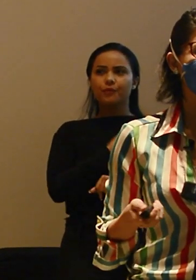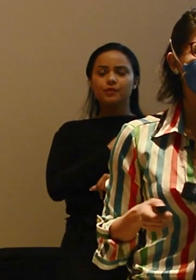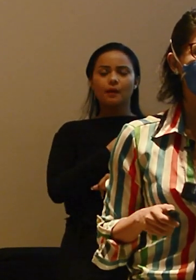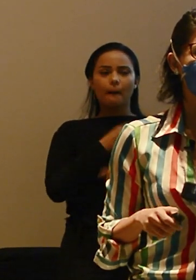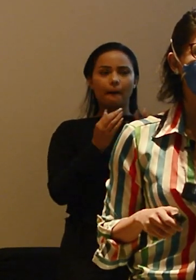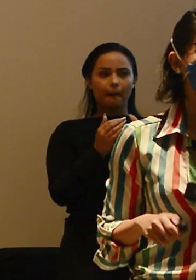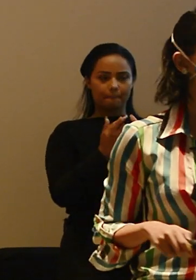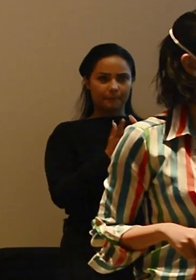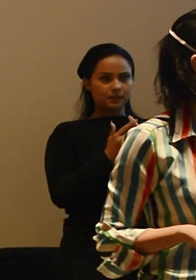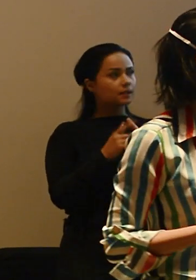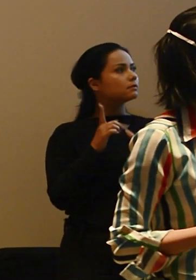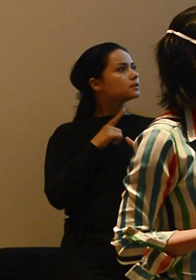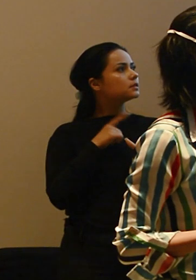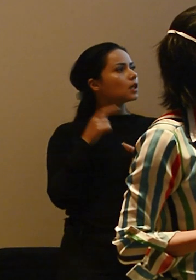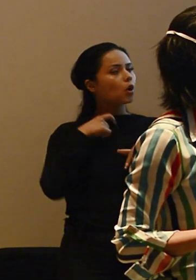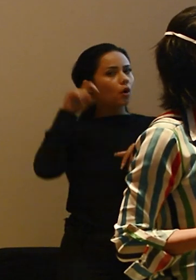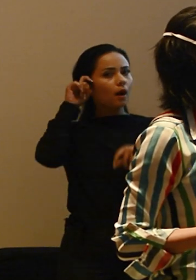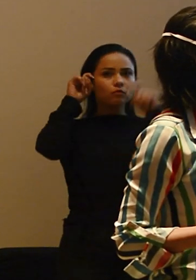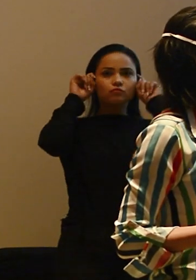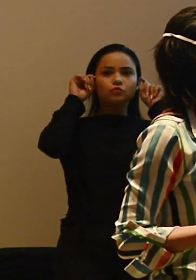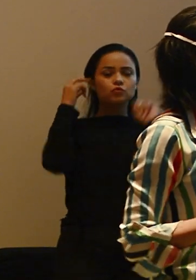que têm implante coclear bilateral.